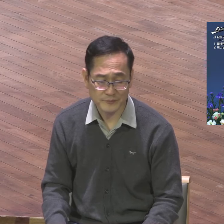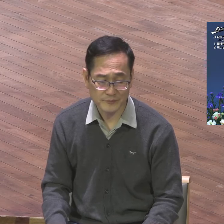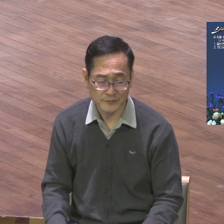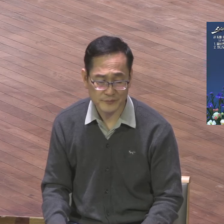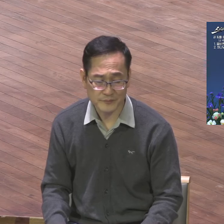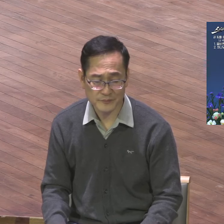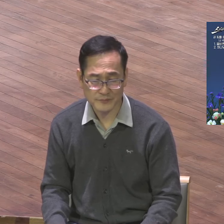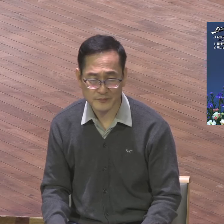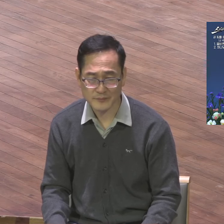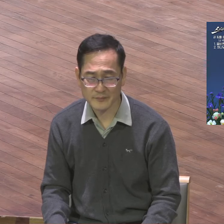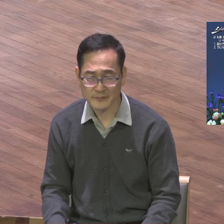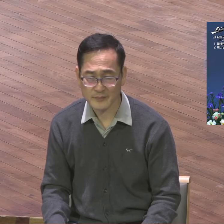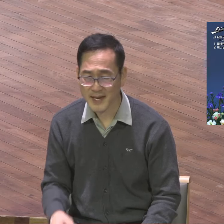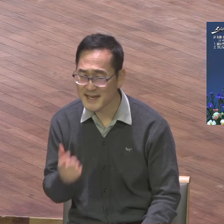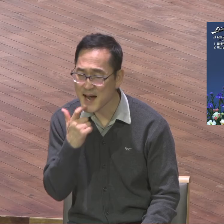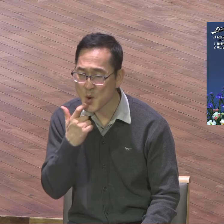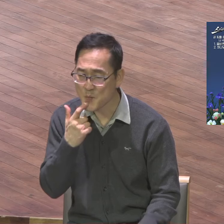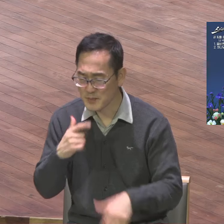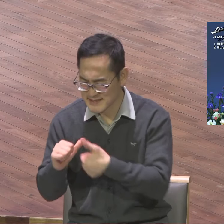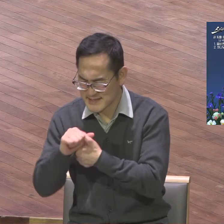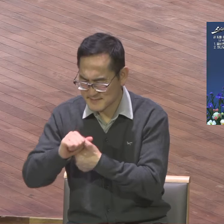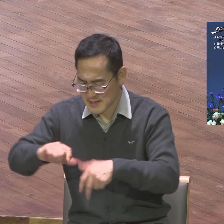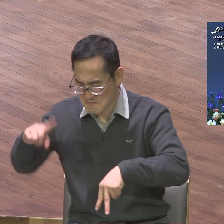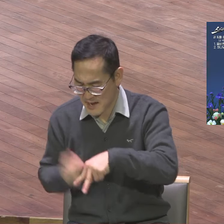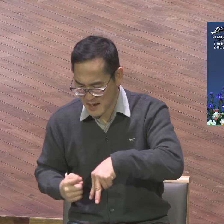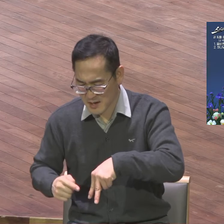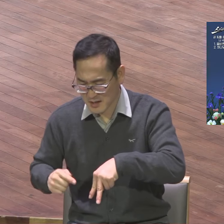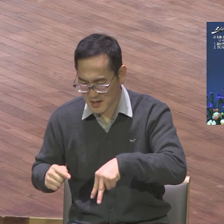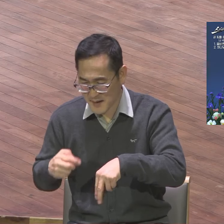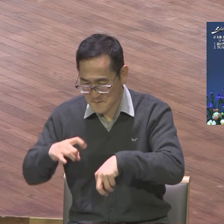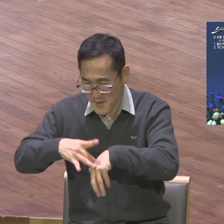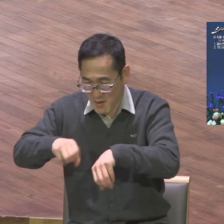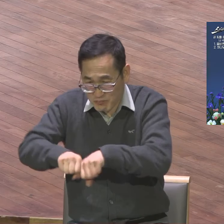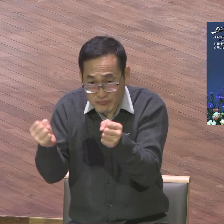한두 배가 부러지는 야곱의 심정으로